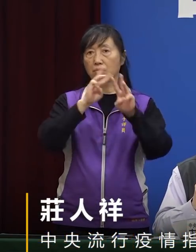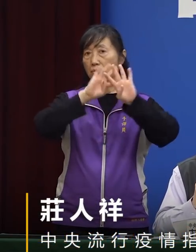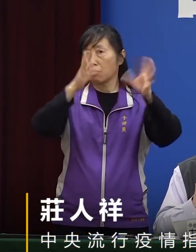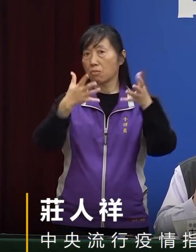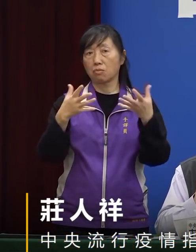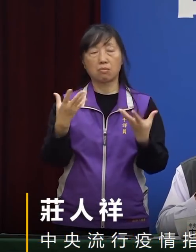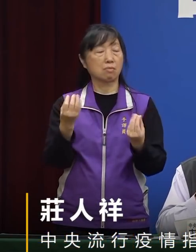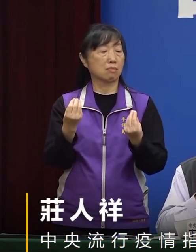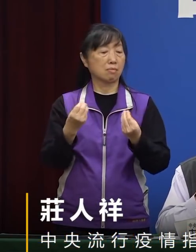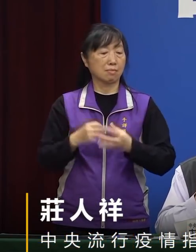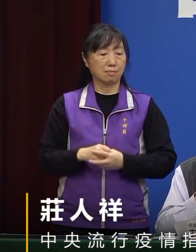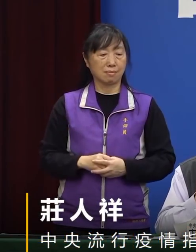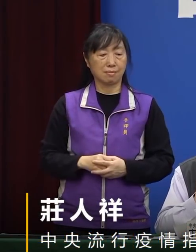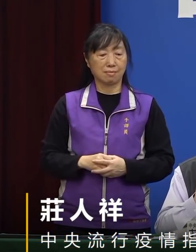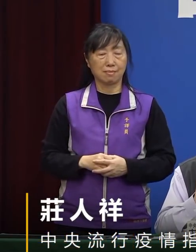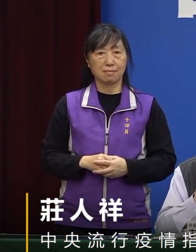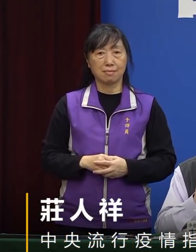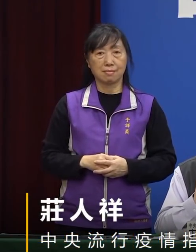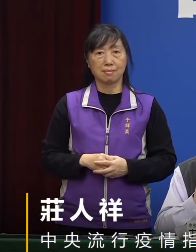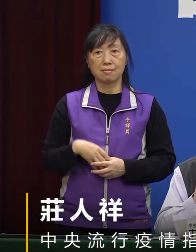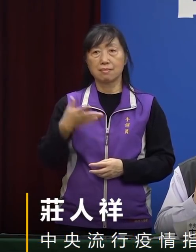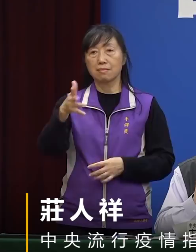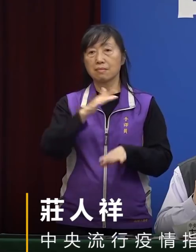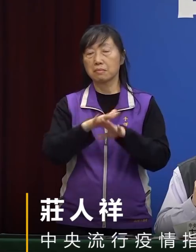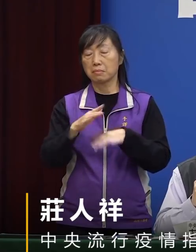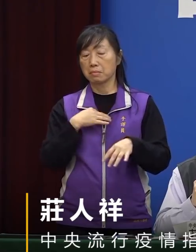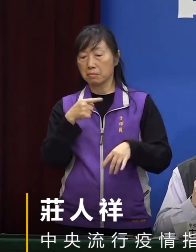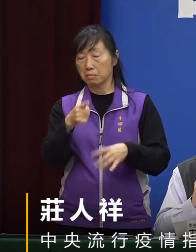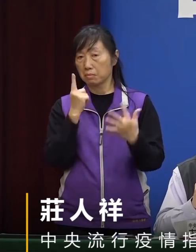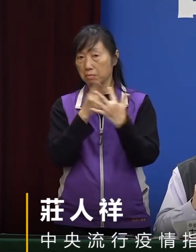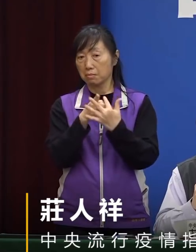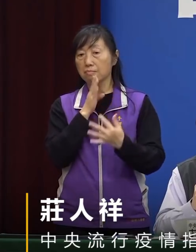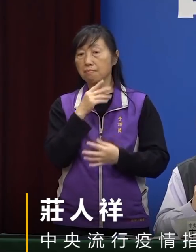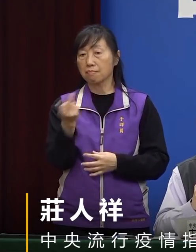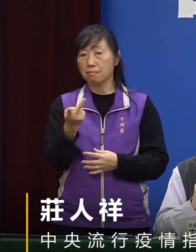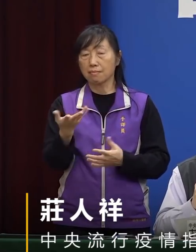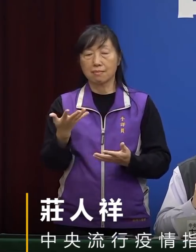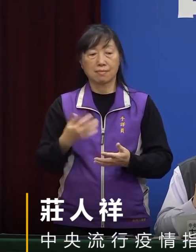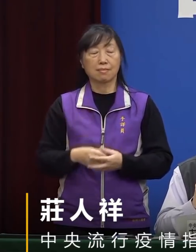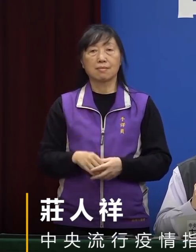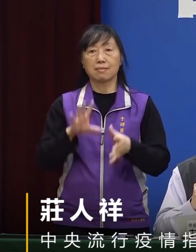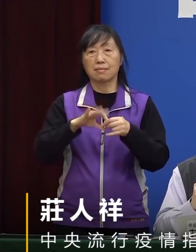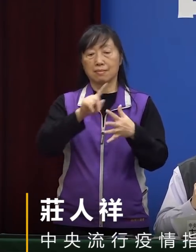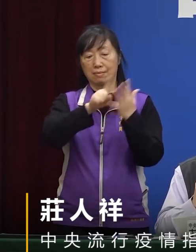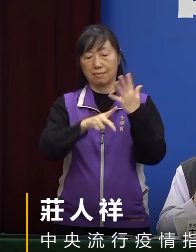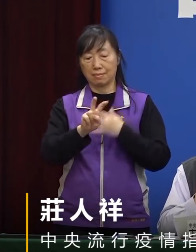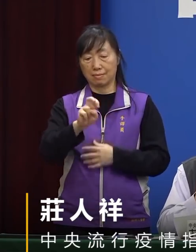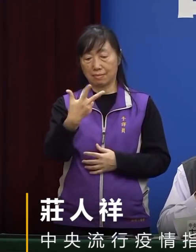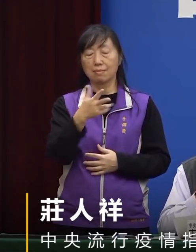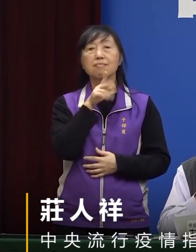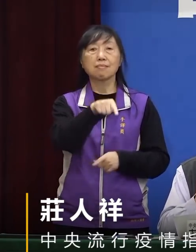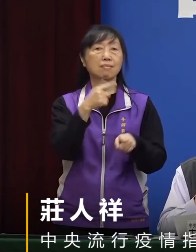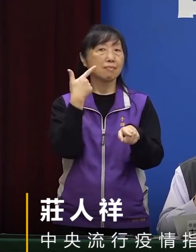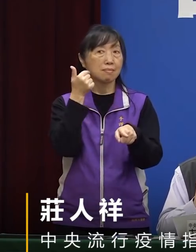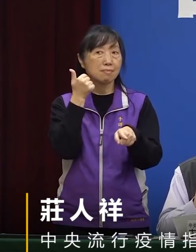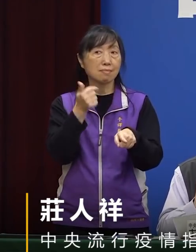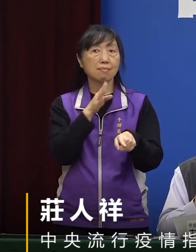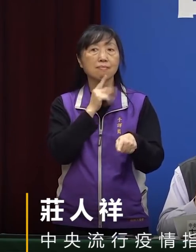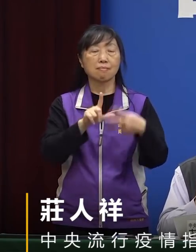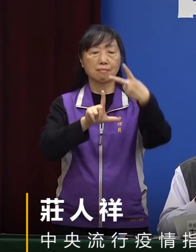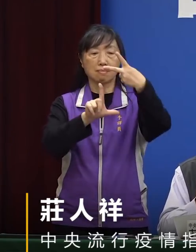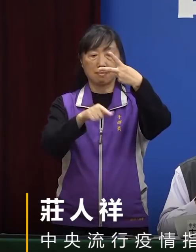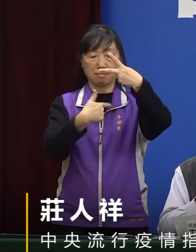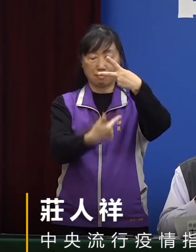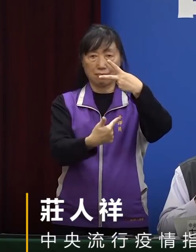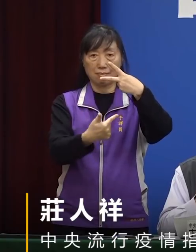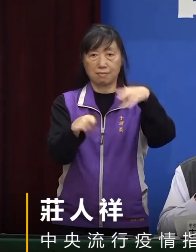啦。那主要会发现这个群聚是因为27就是父亲。那从2月6号